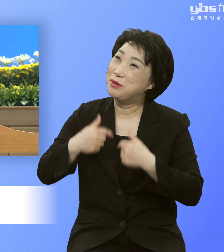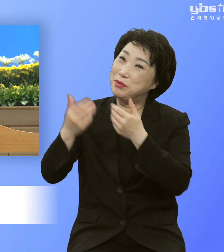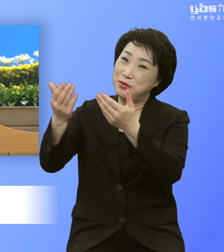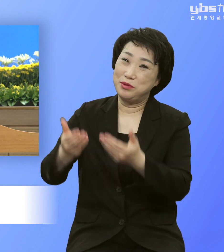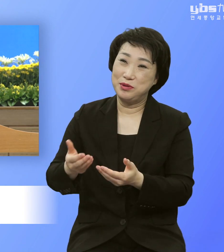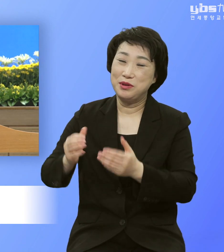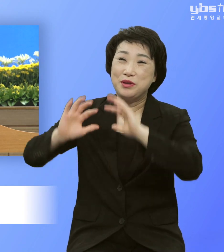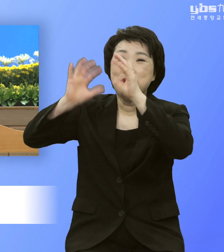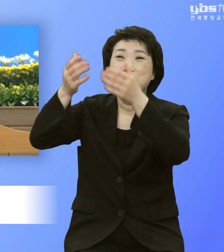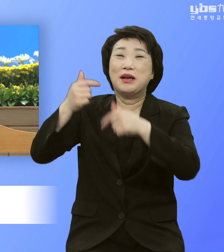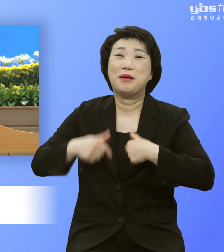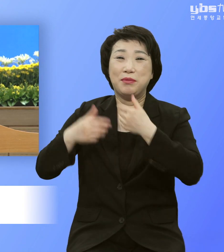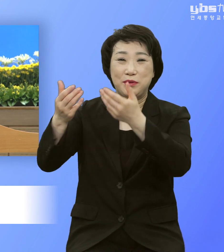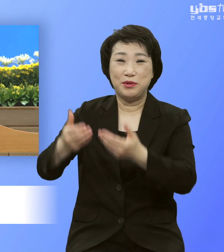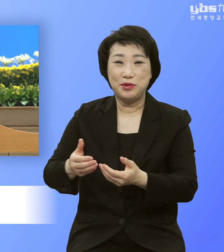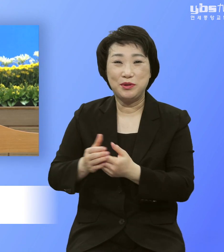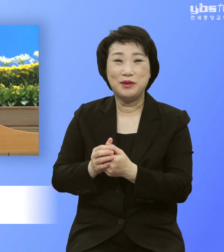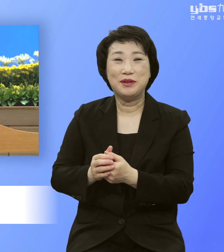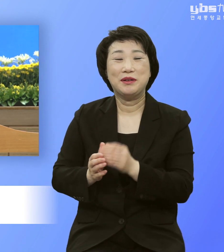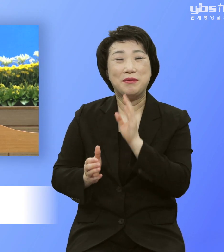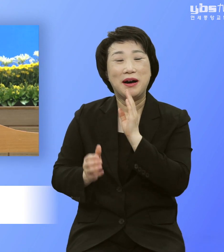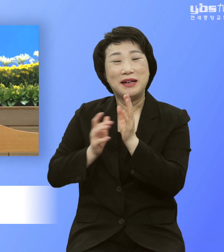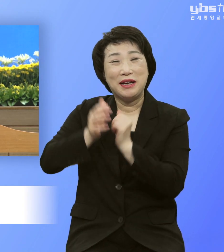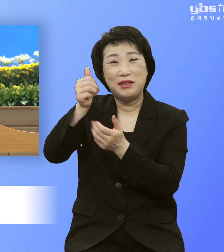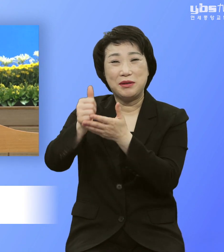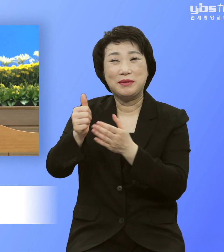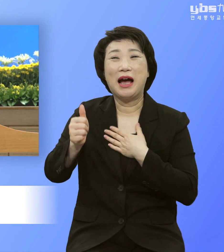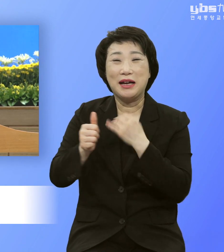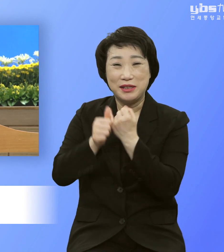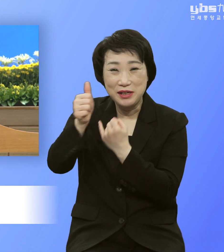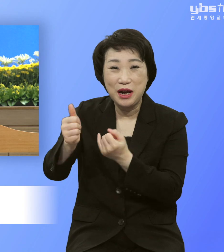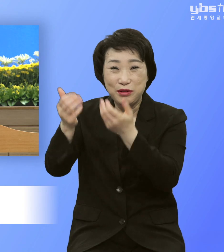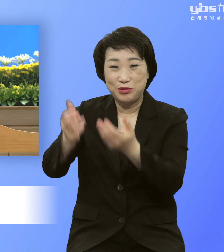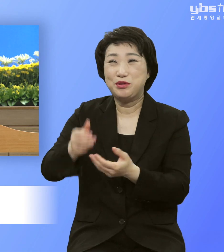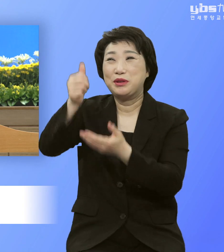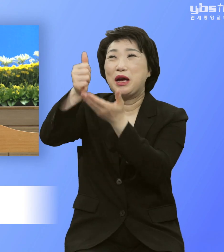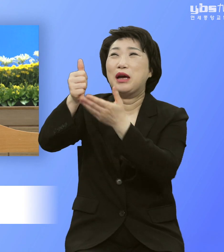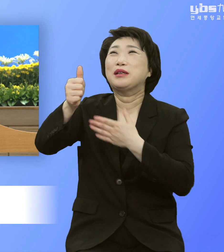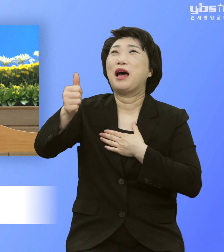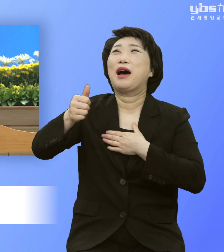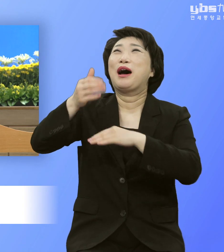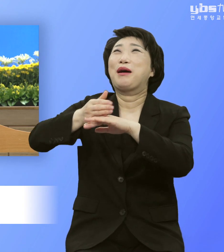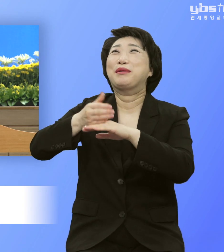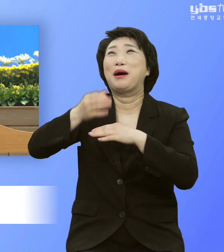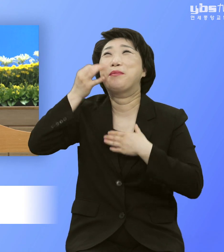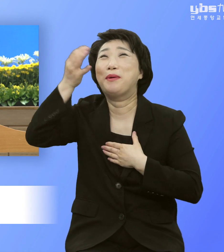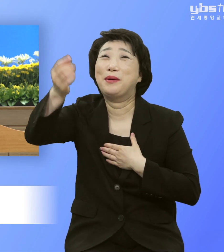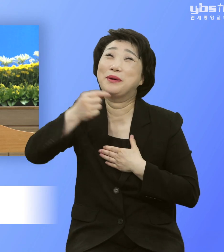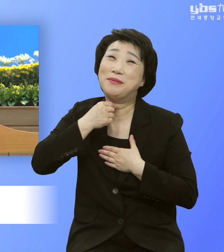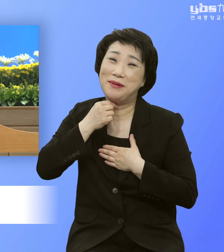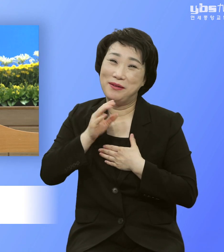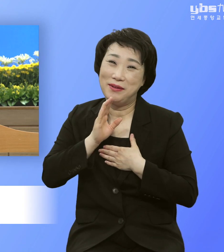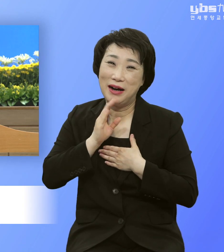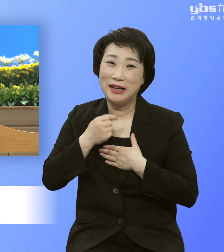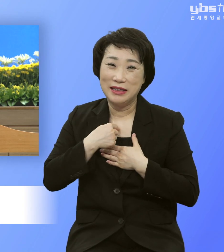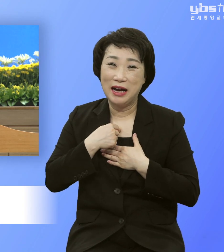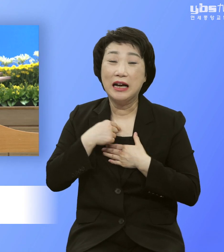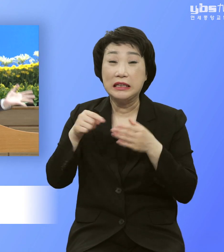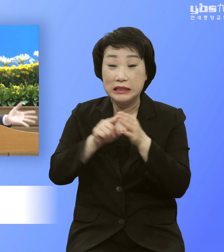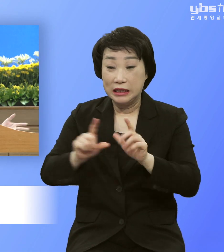기쁨을 주신, 천국의 기쁨을 주신 예수님을 신랑으로 주신 주님께 내가 어떻게 표현해야 되느냐.